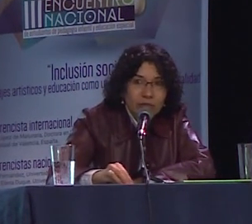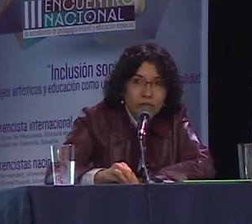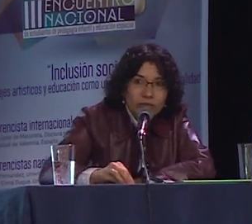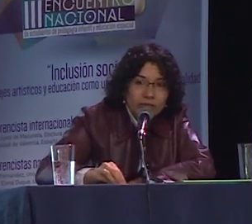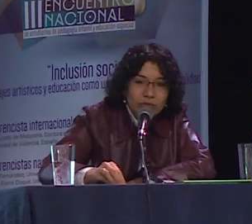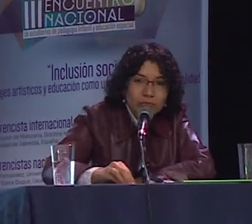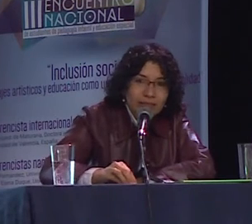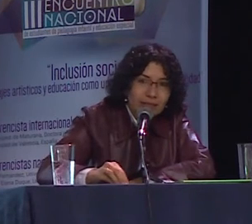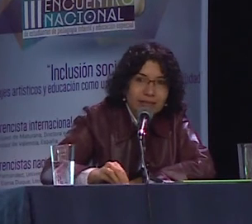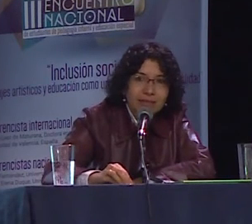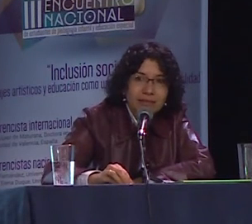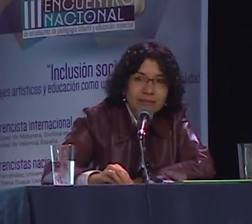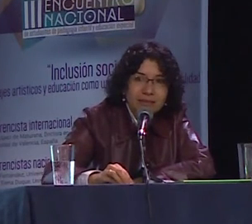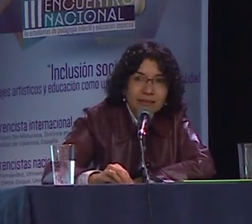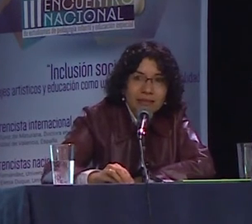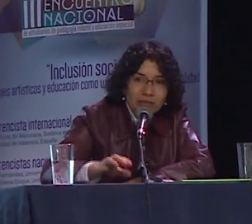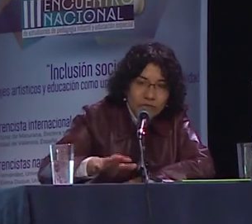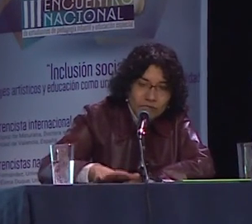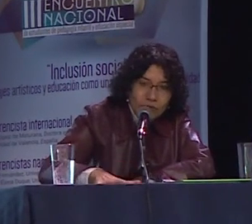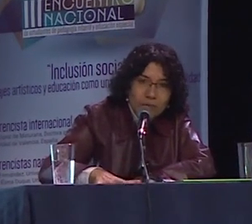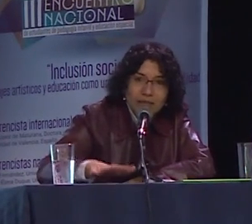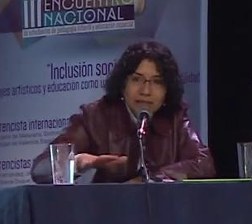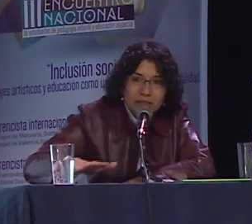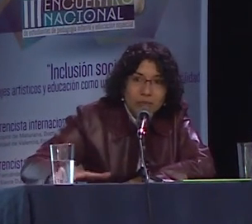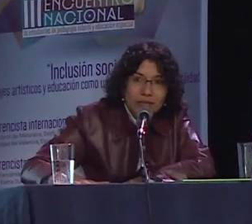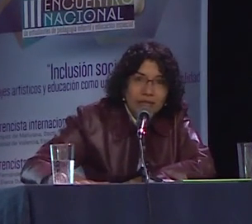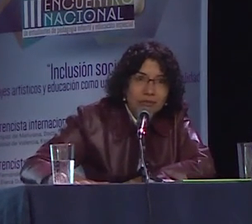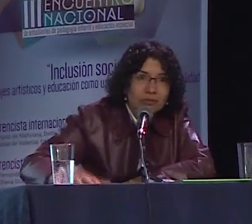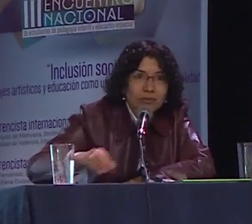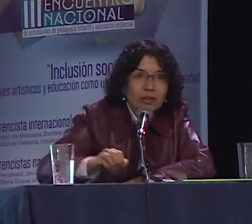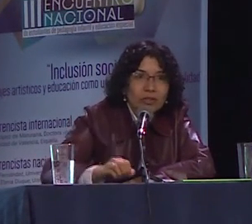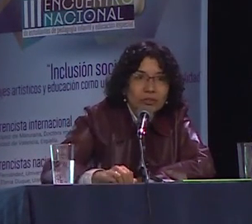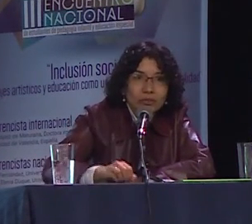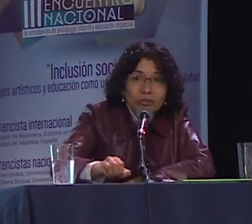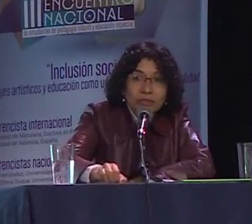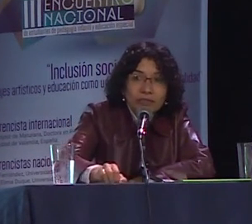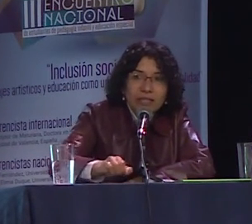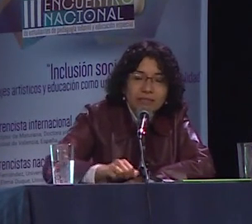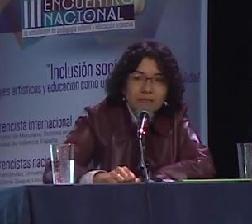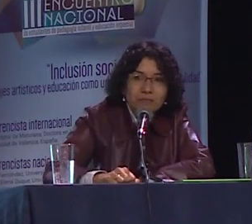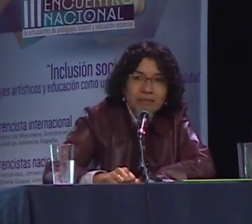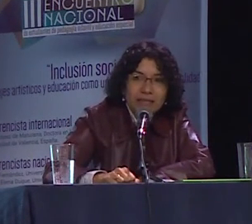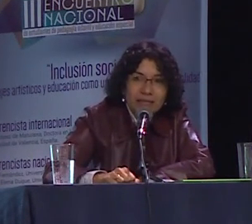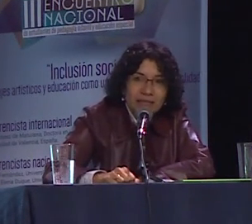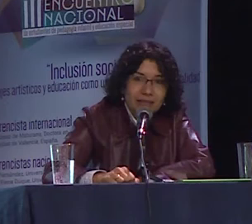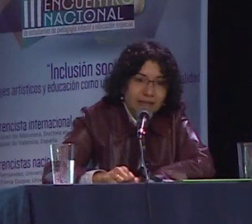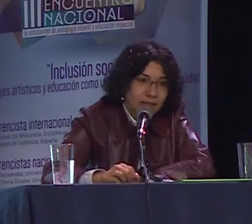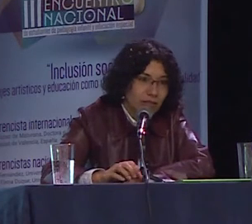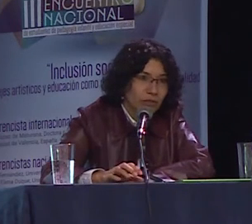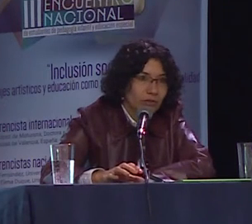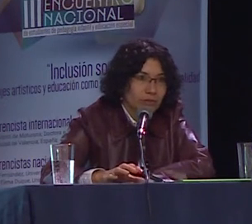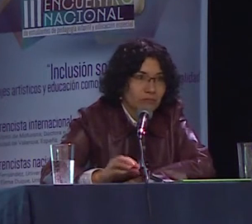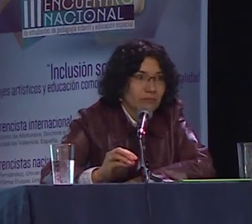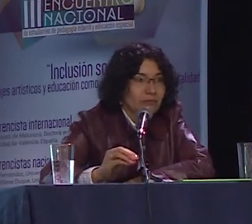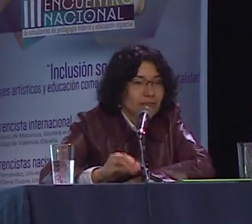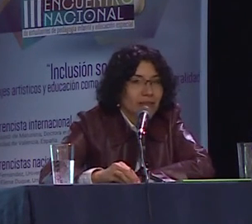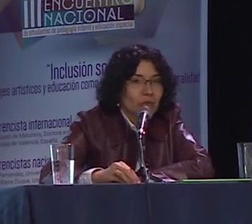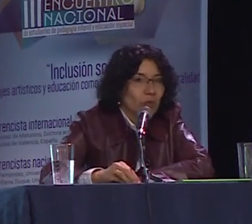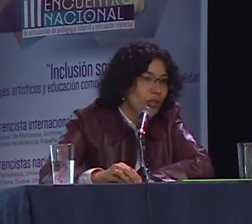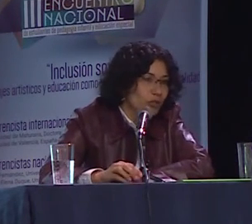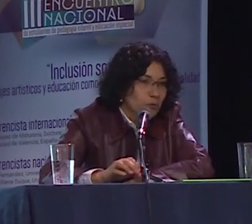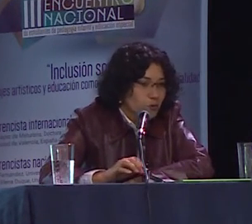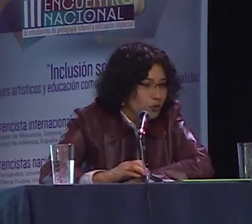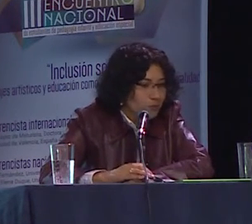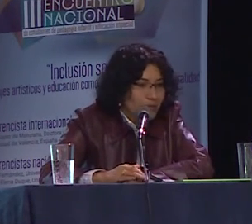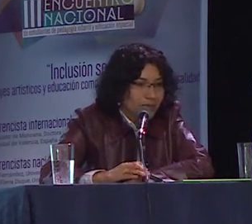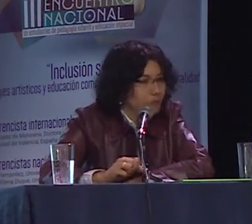esas que nos deshumaniza nos convierte en objetos, nos cosifica. Y en ese sentido,